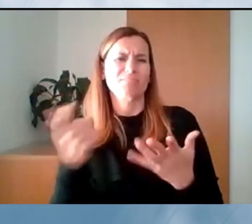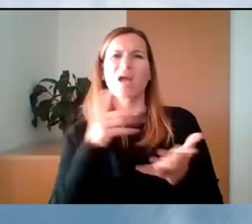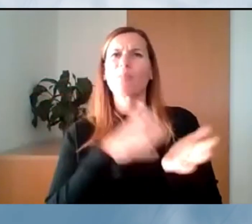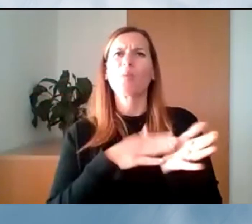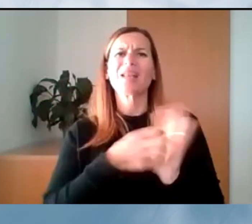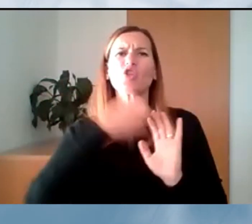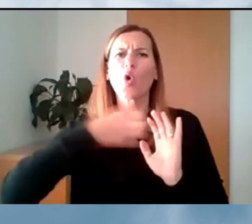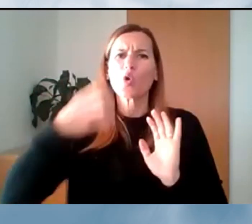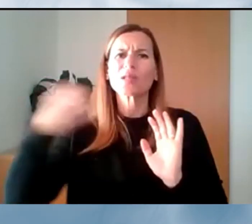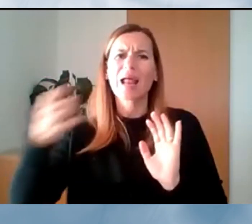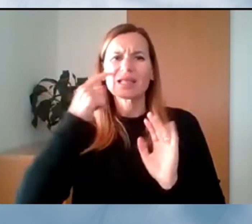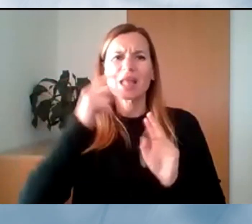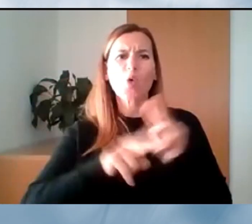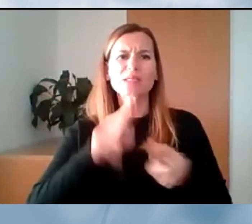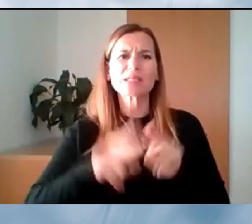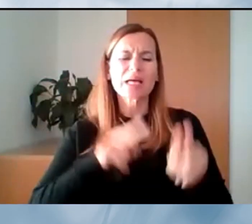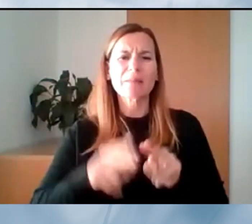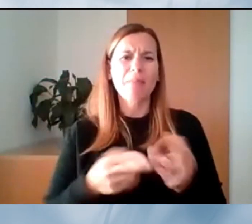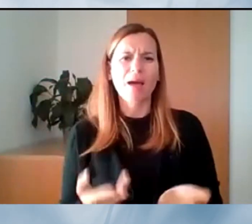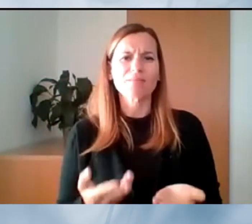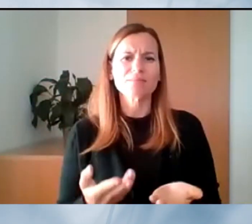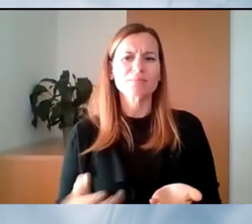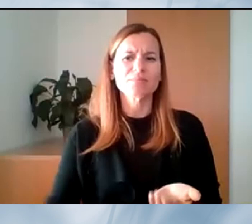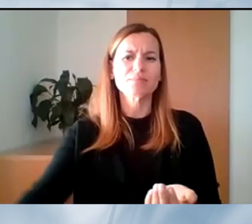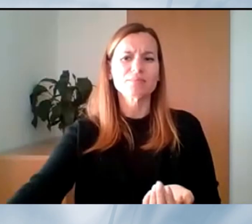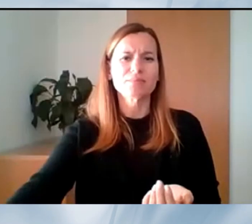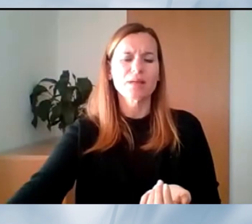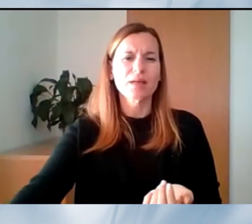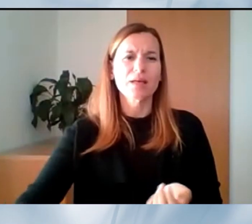je to dolgotrajna oskrba.